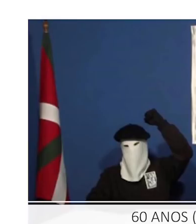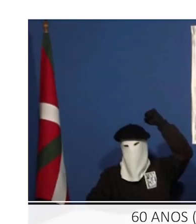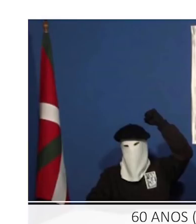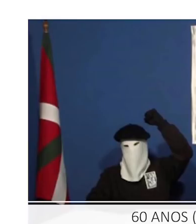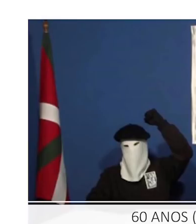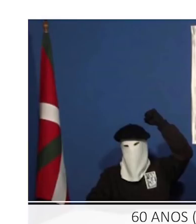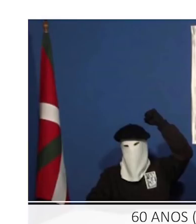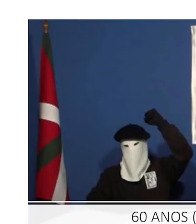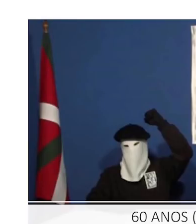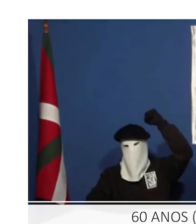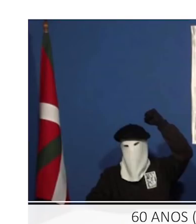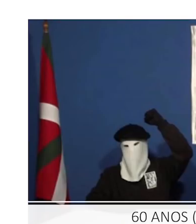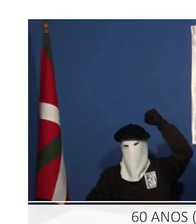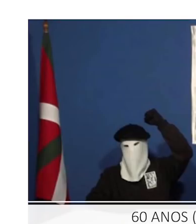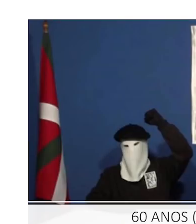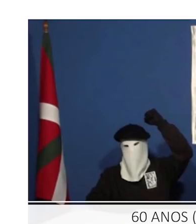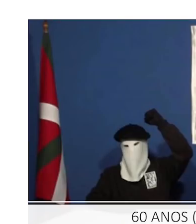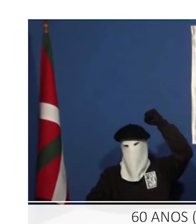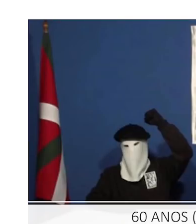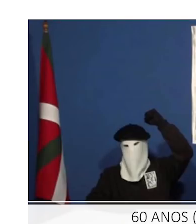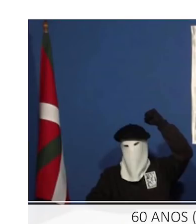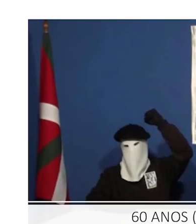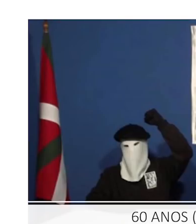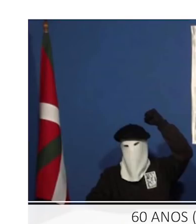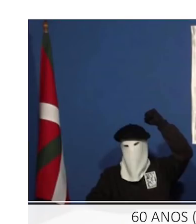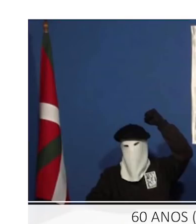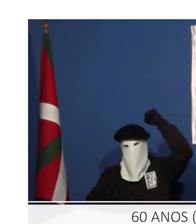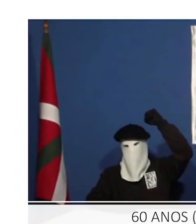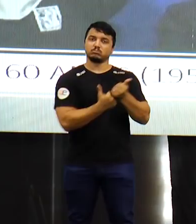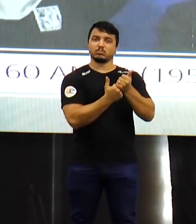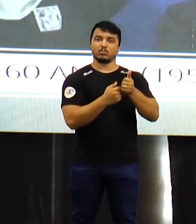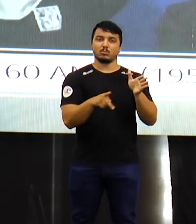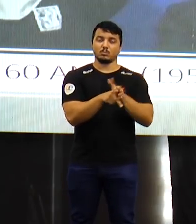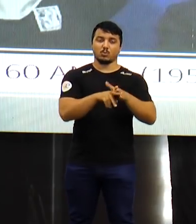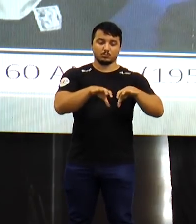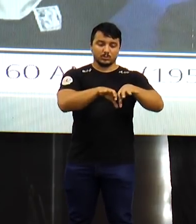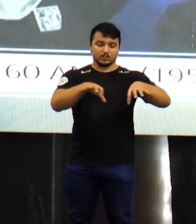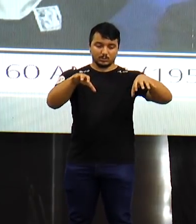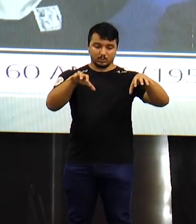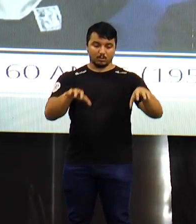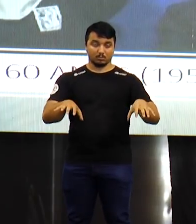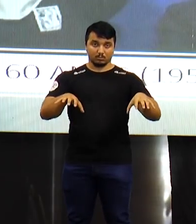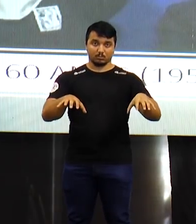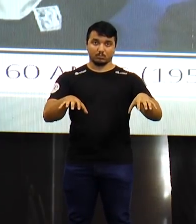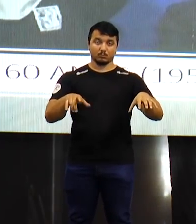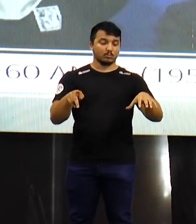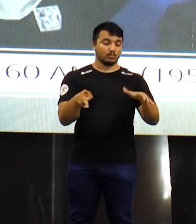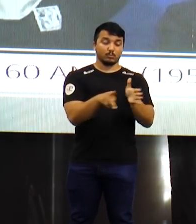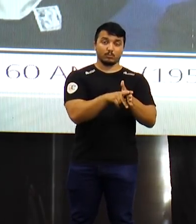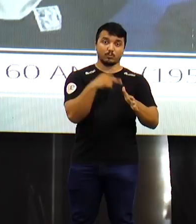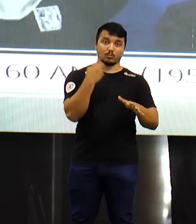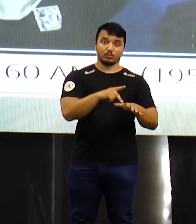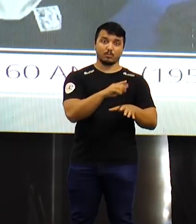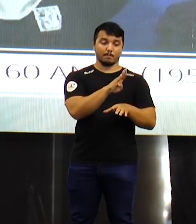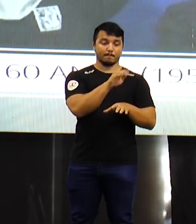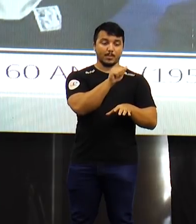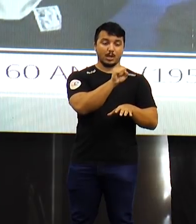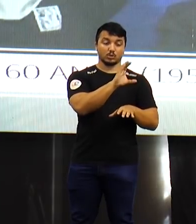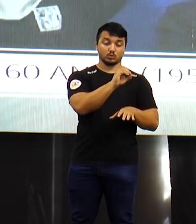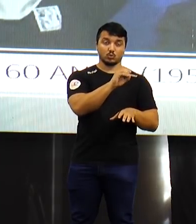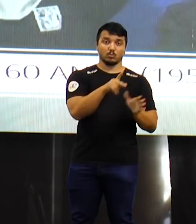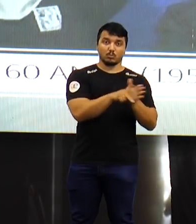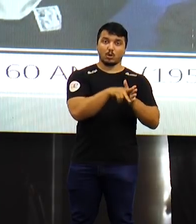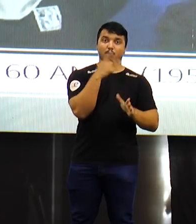vez o grupo. O ETA foi o braço armado separatista basco da